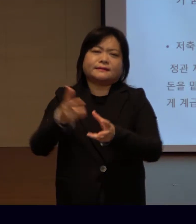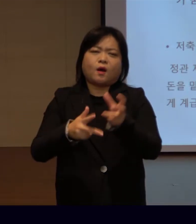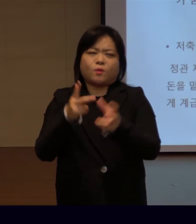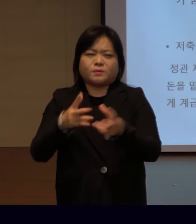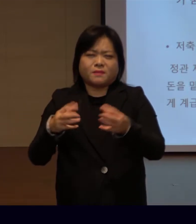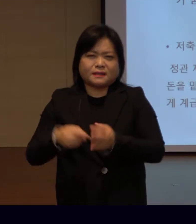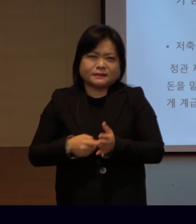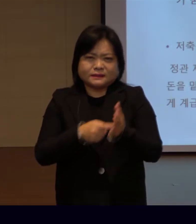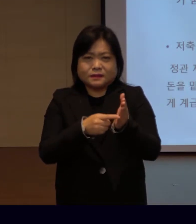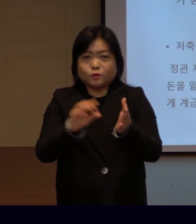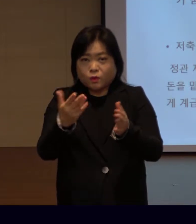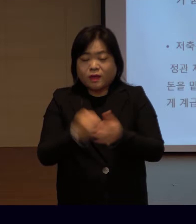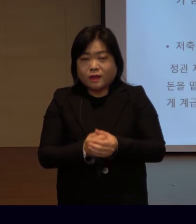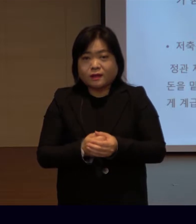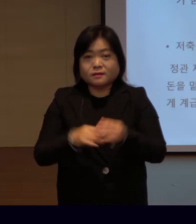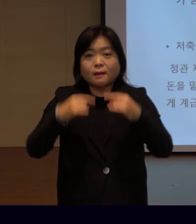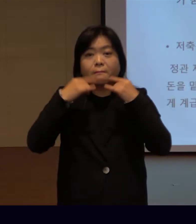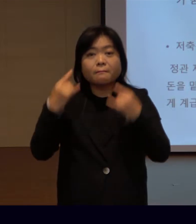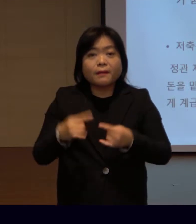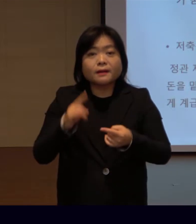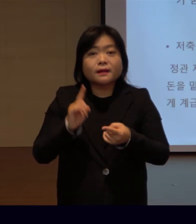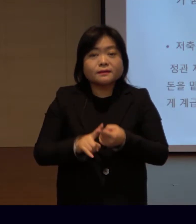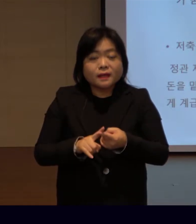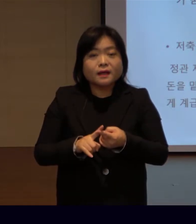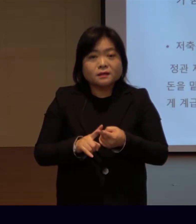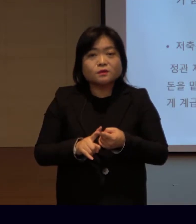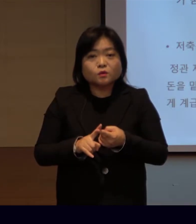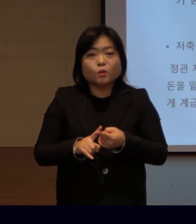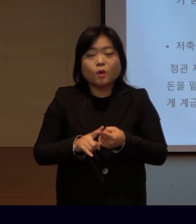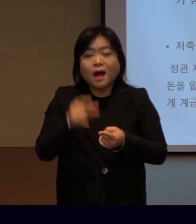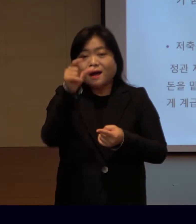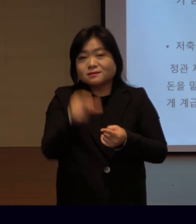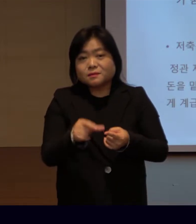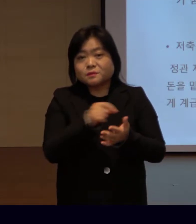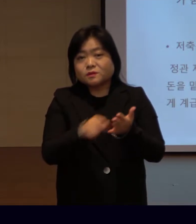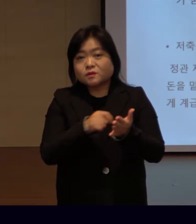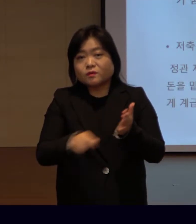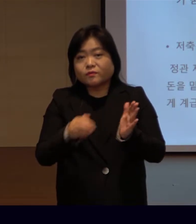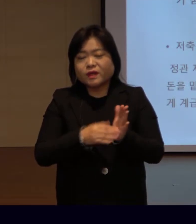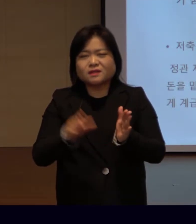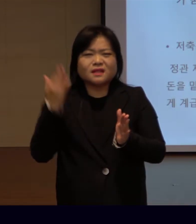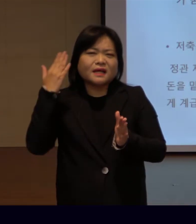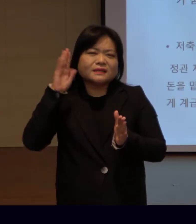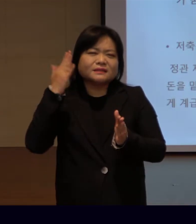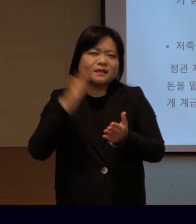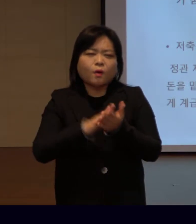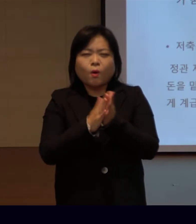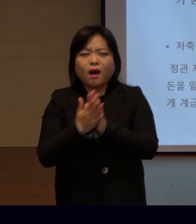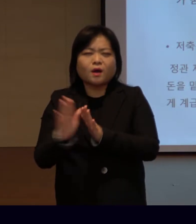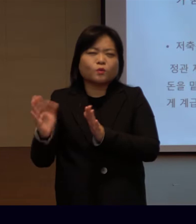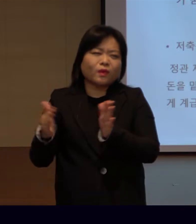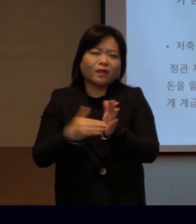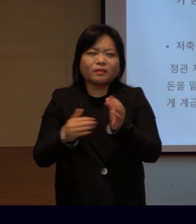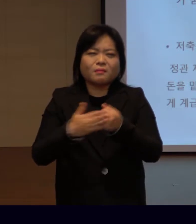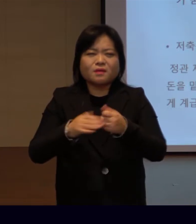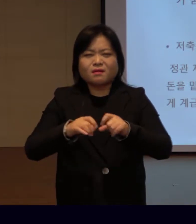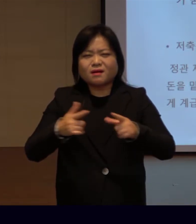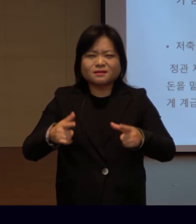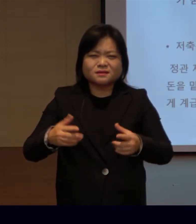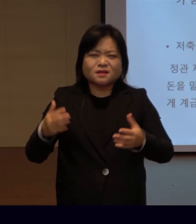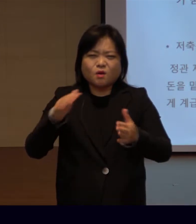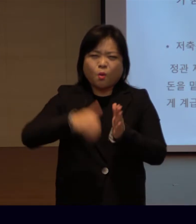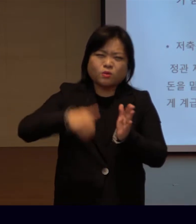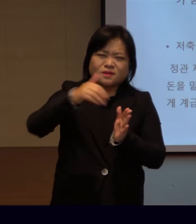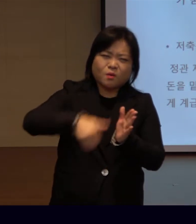사실은 제가 책에서 파리에 관해서도 한 챕터를 썼는데 그때 막 근대화가 되면서 온갖 군데에서